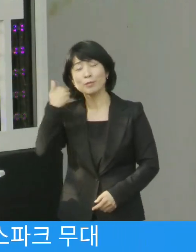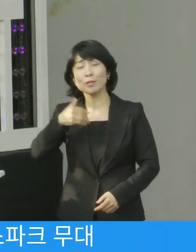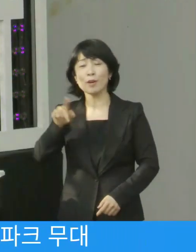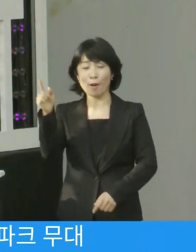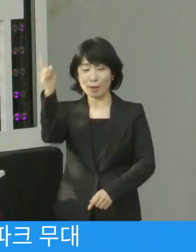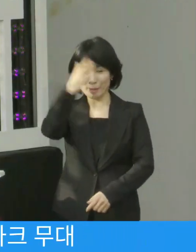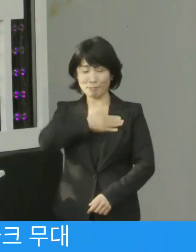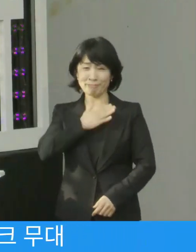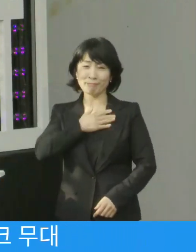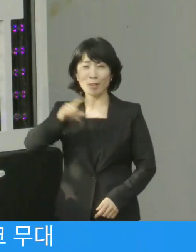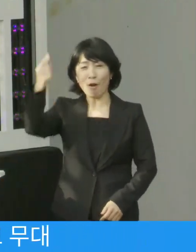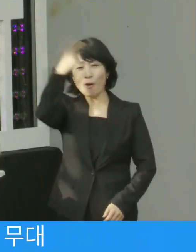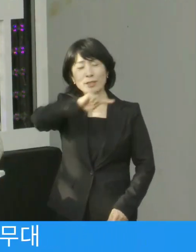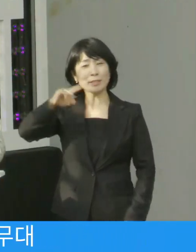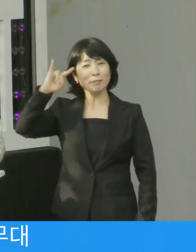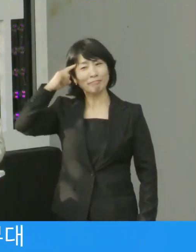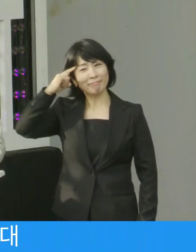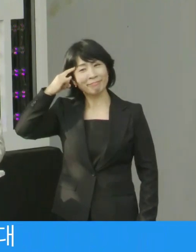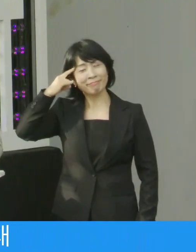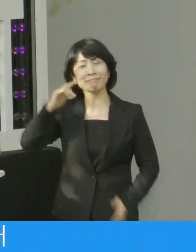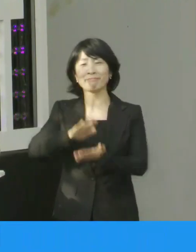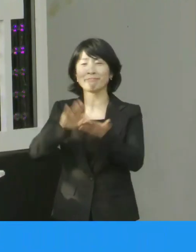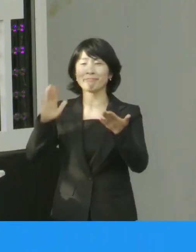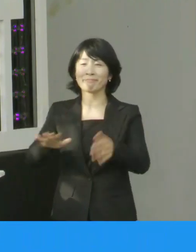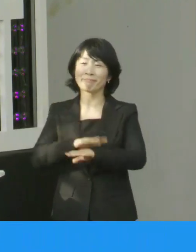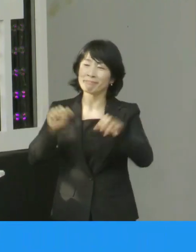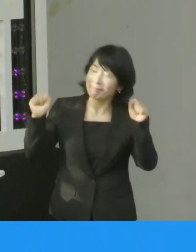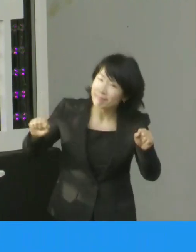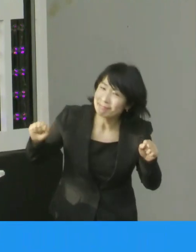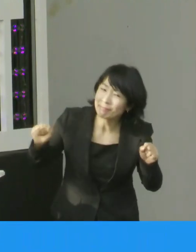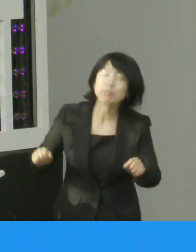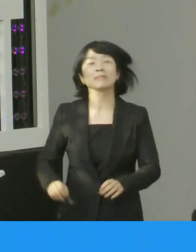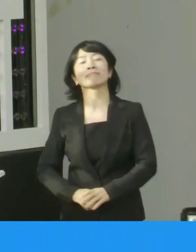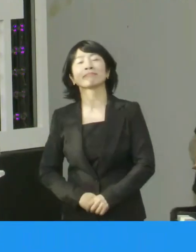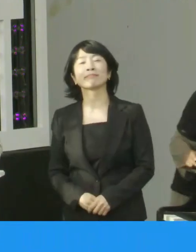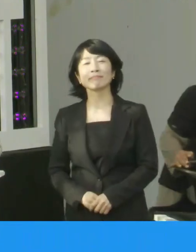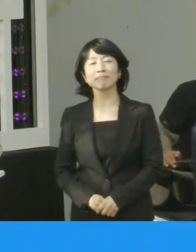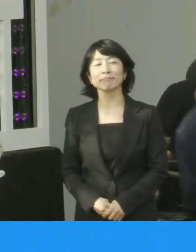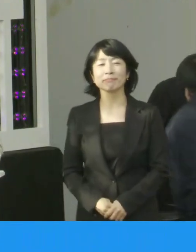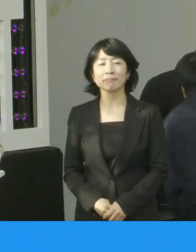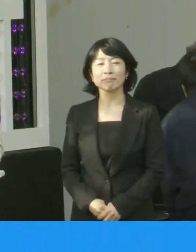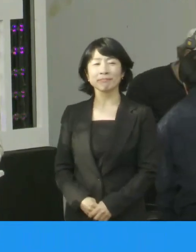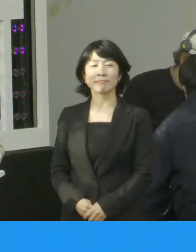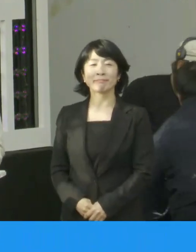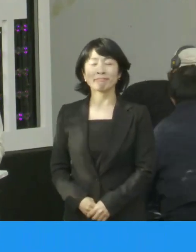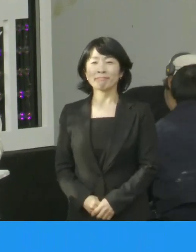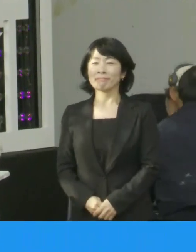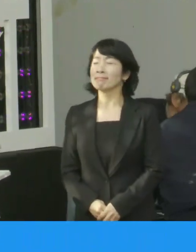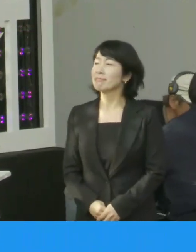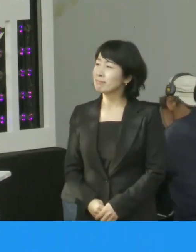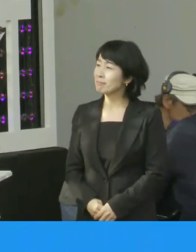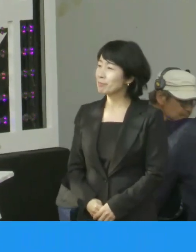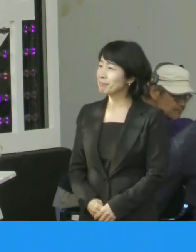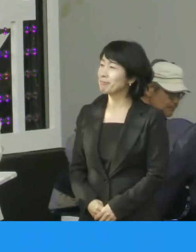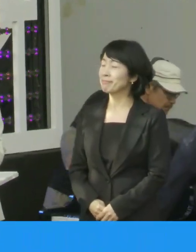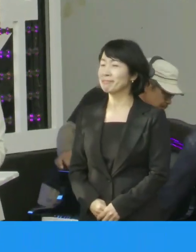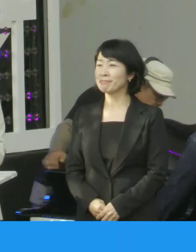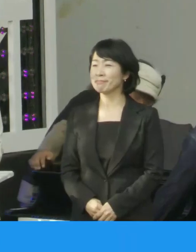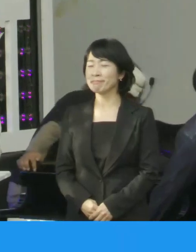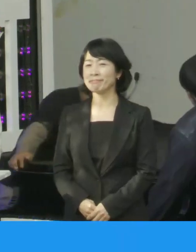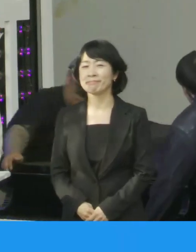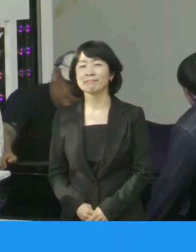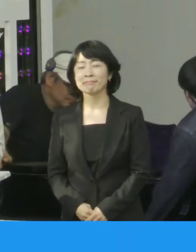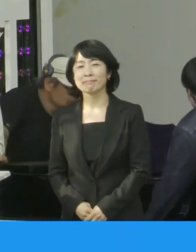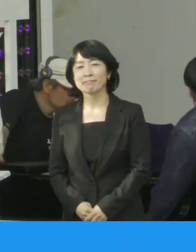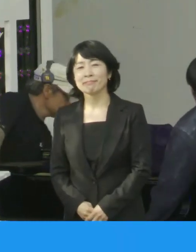수화 통역사님께서 도와주시겠습니다. Today we have a sign language interpreter named 은하 Park